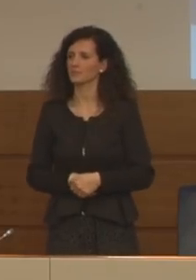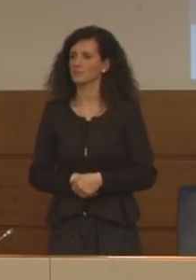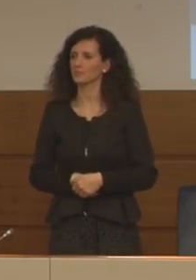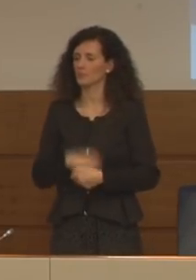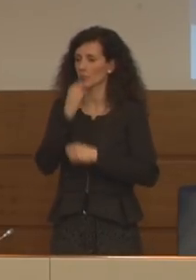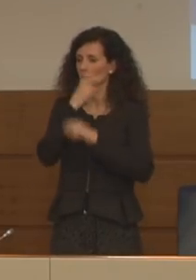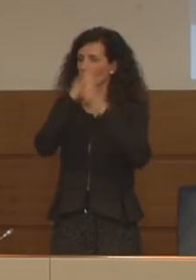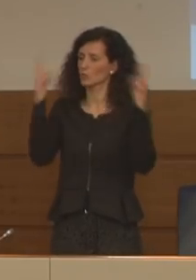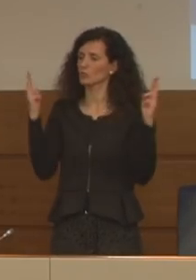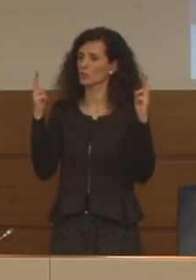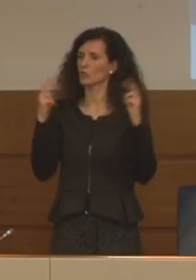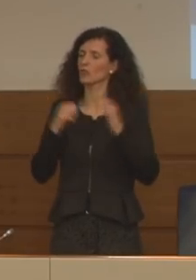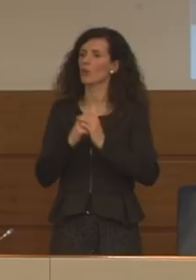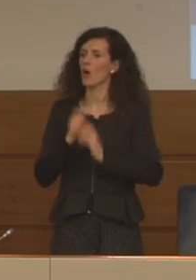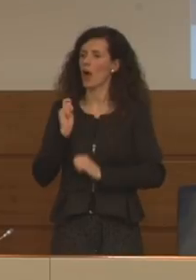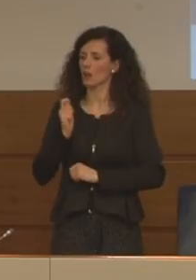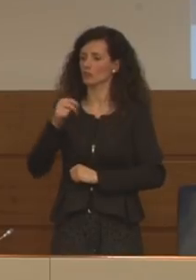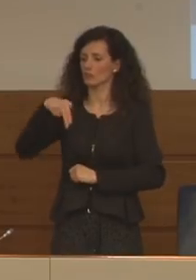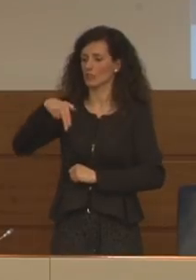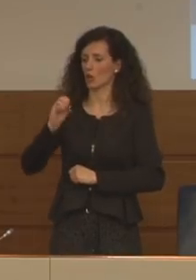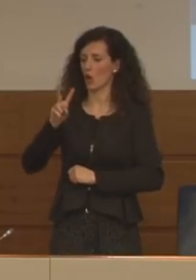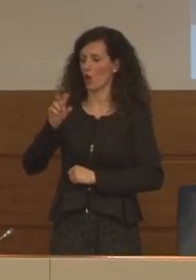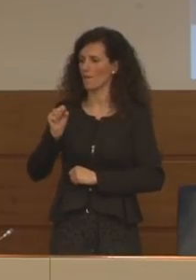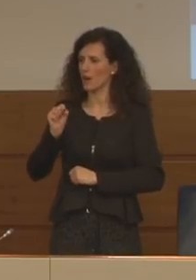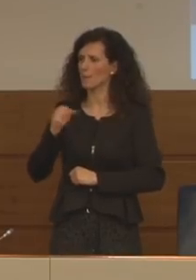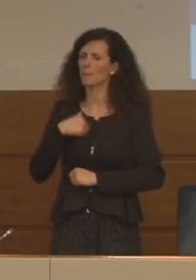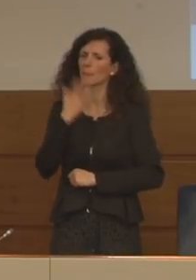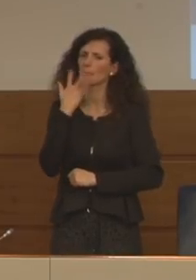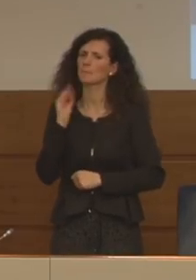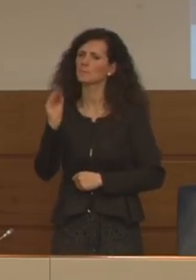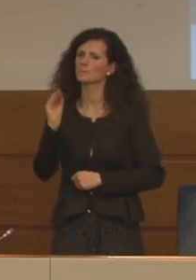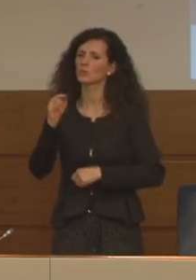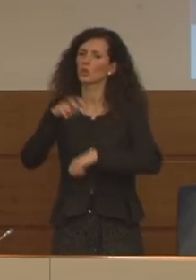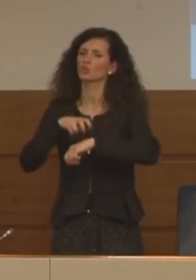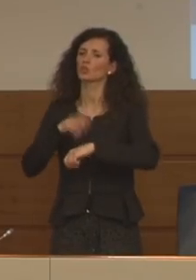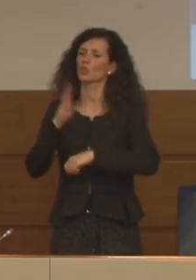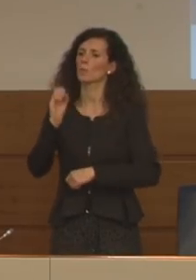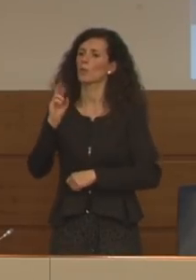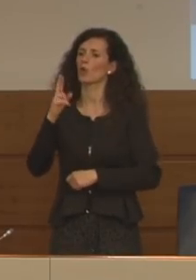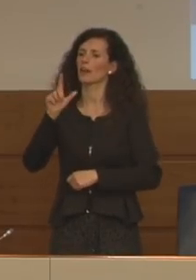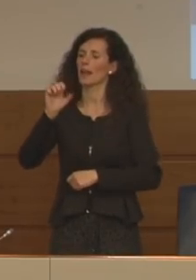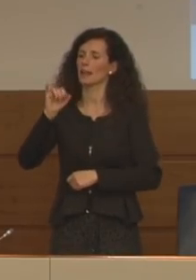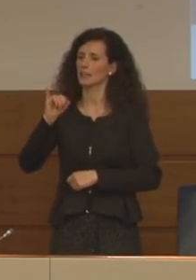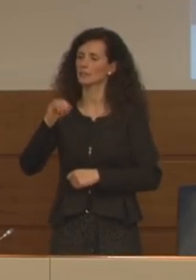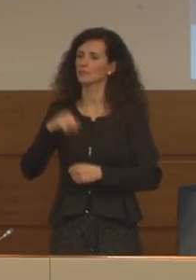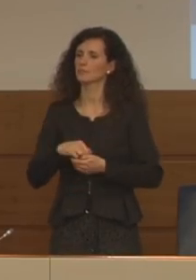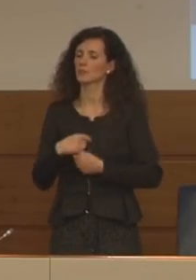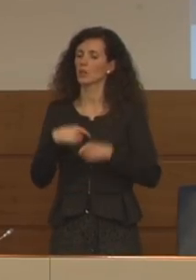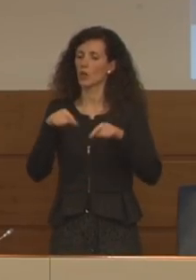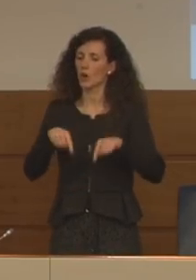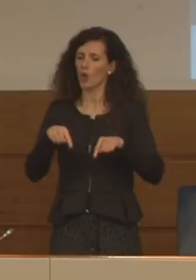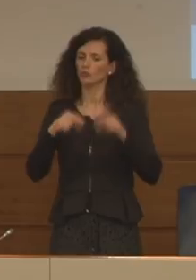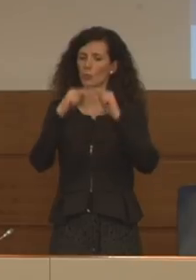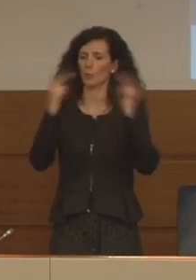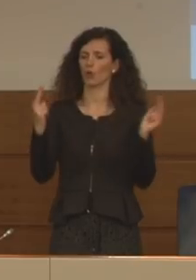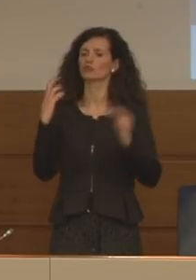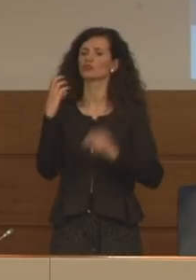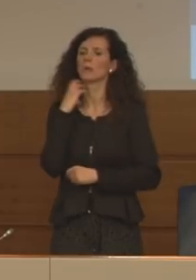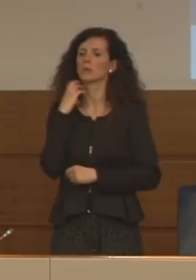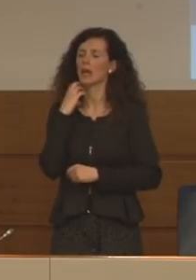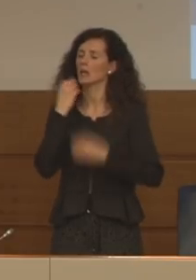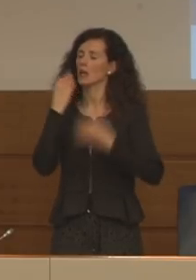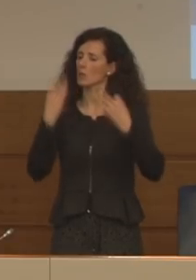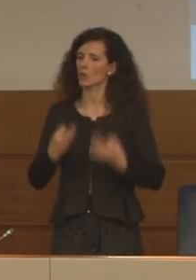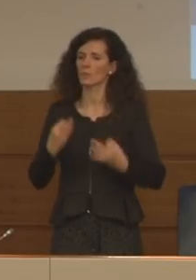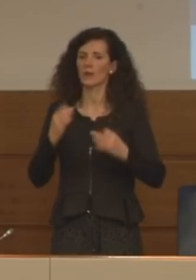buongiorno giuliano bormioli agenzia nova vorrei chiedere al dottor borrelli oggi la provincia di bergamo ha lanciato l'allarme